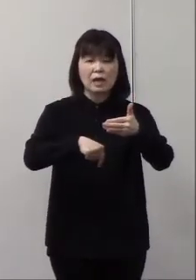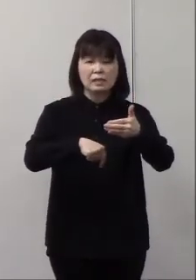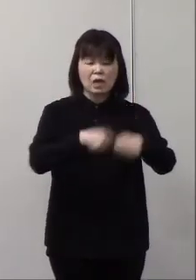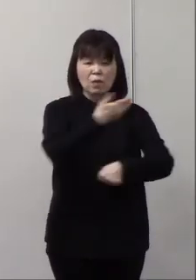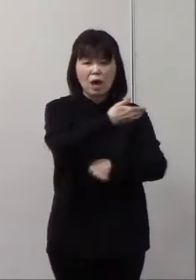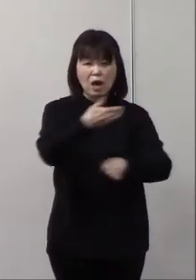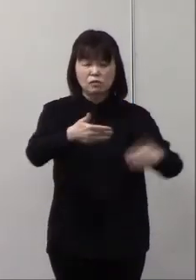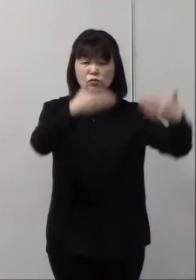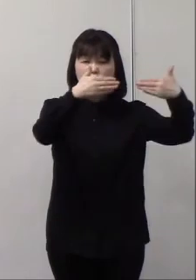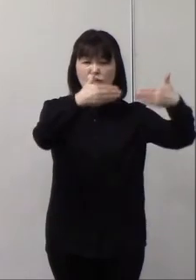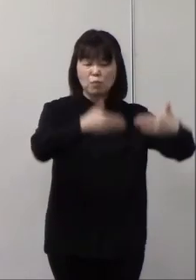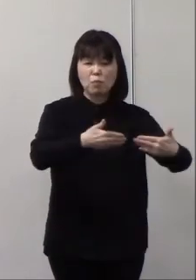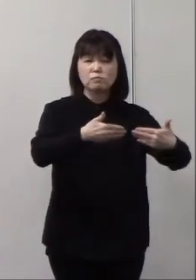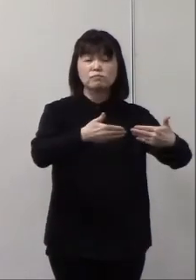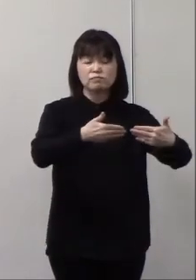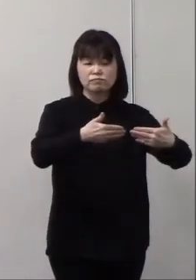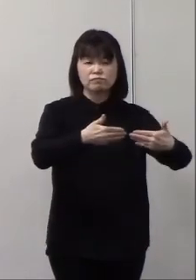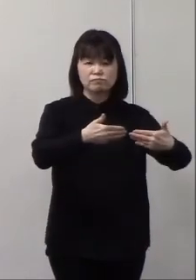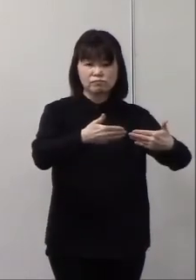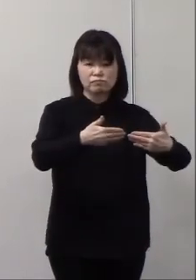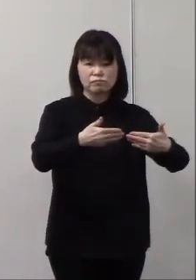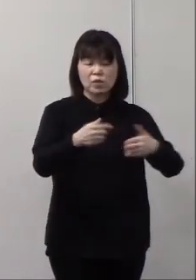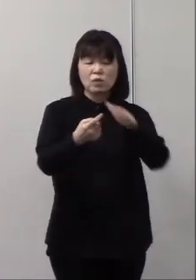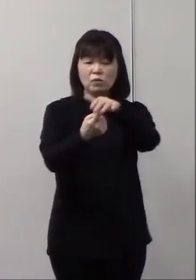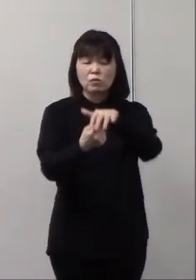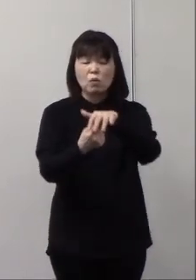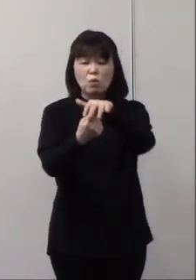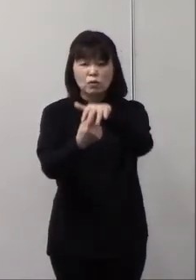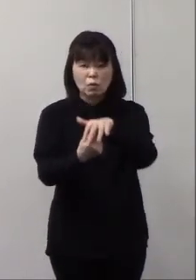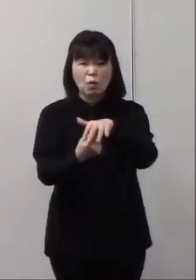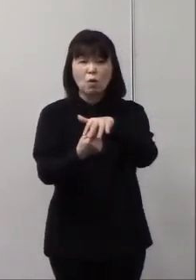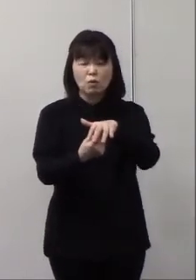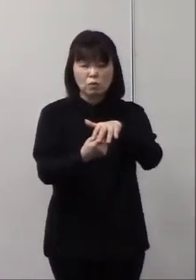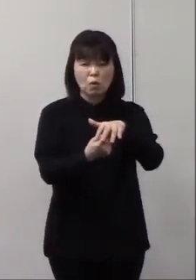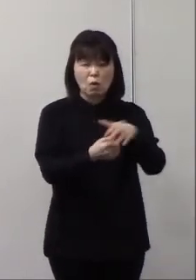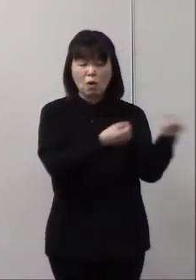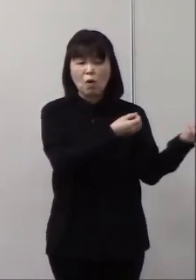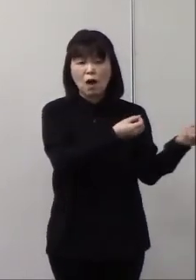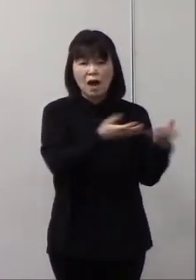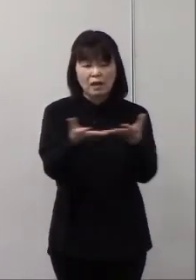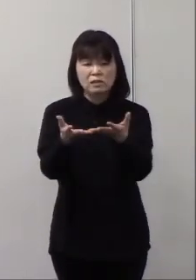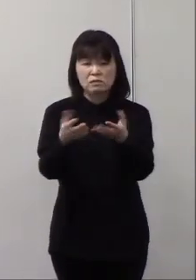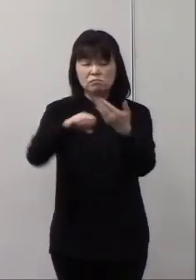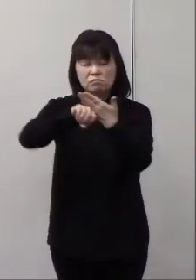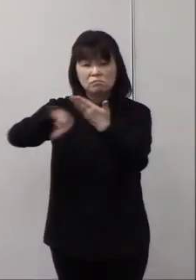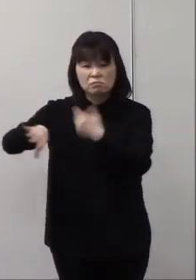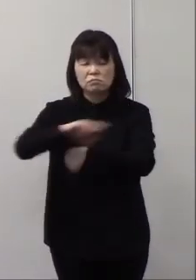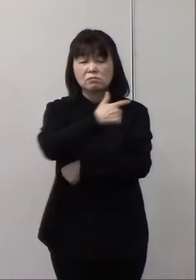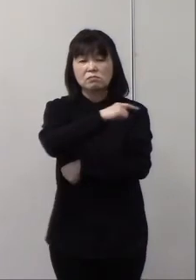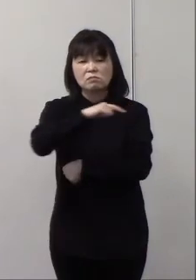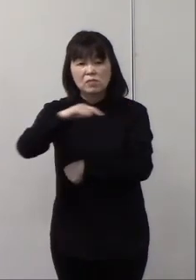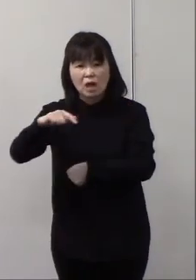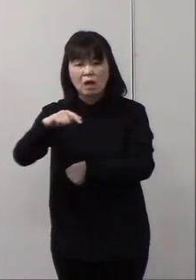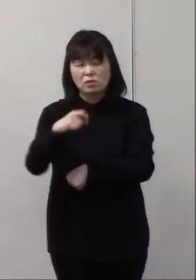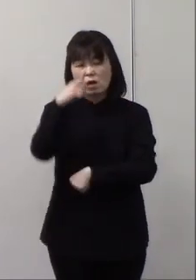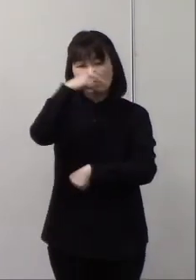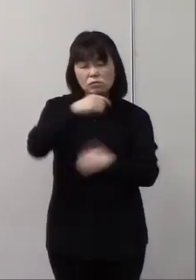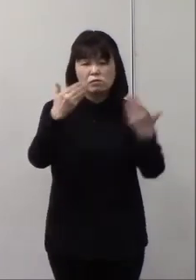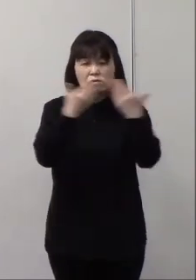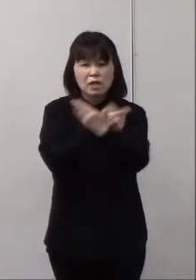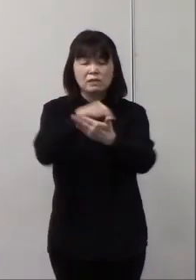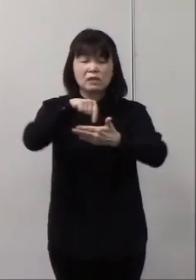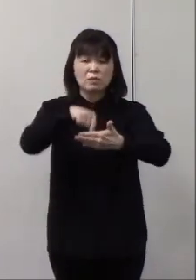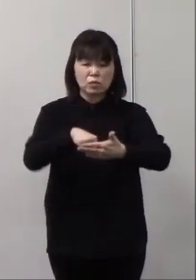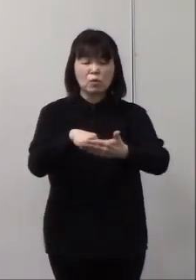は用水機場、排水機場、たくさんございますけど、その中で老朽化したものを逐次更